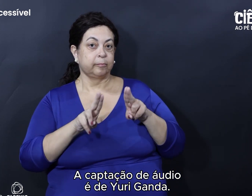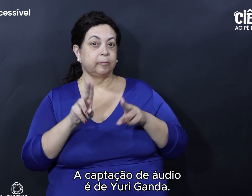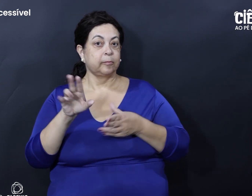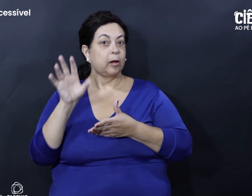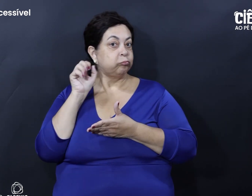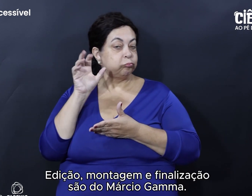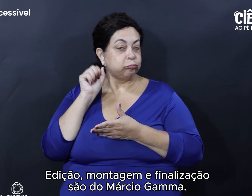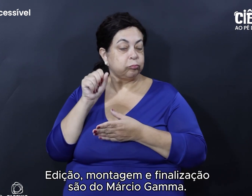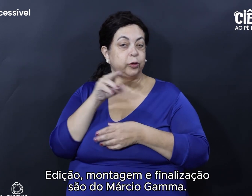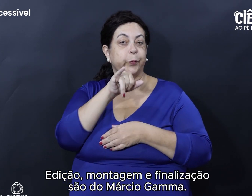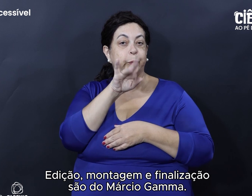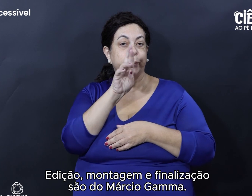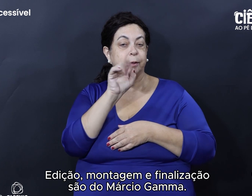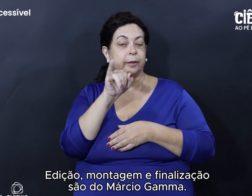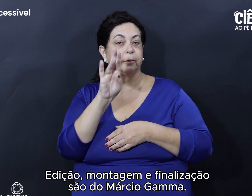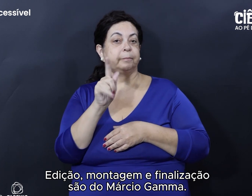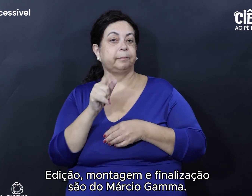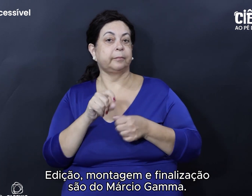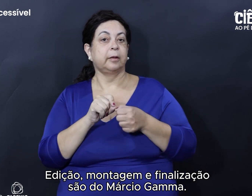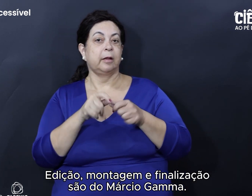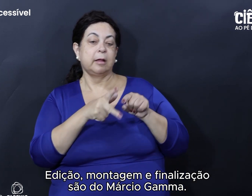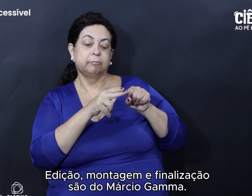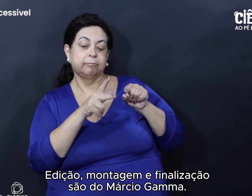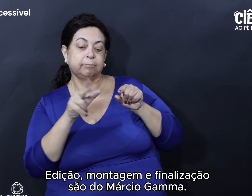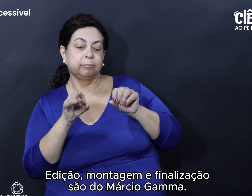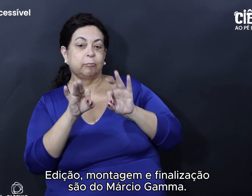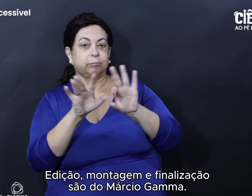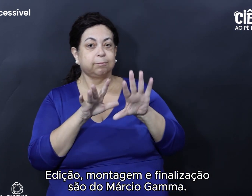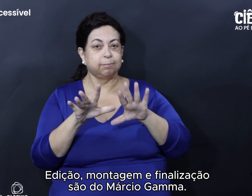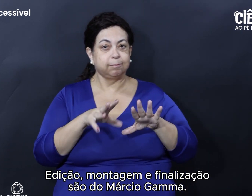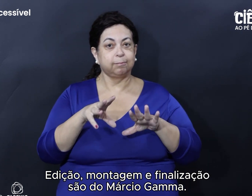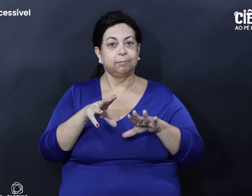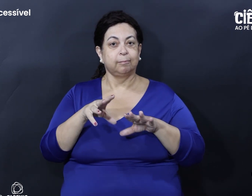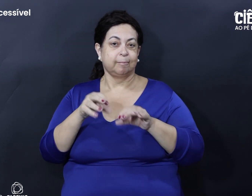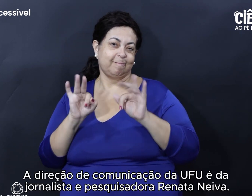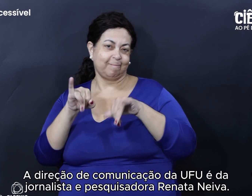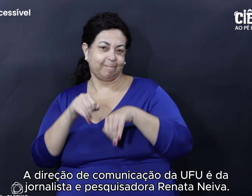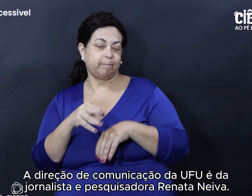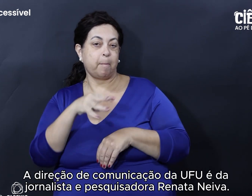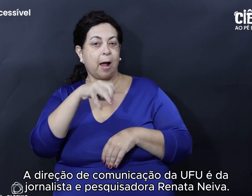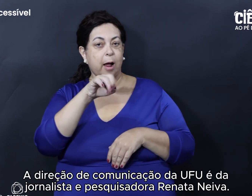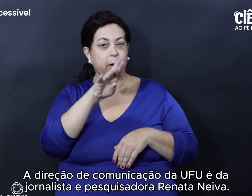Yuri Ganda. Edição, montagem e finalização são do Márcio Gama.